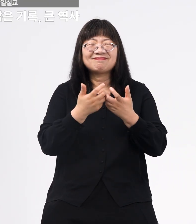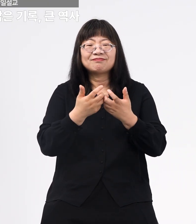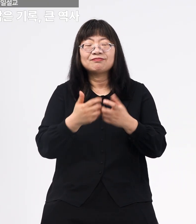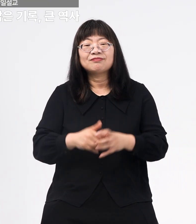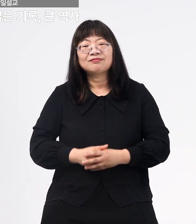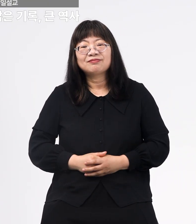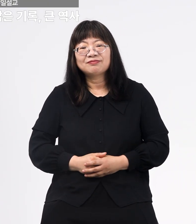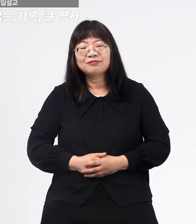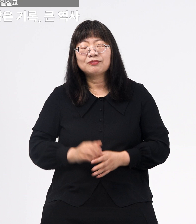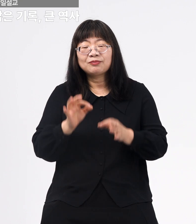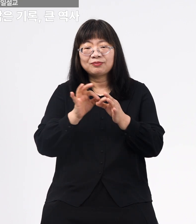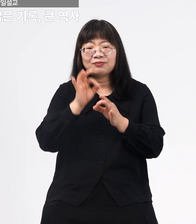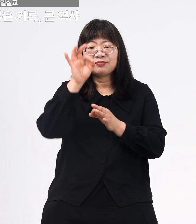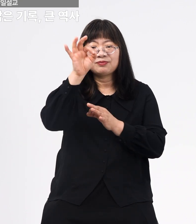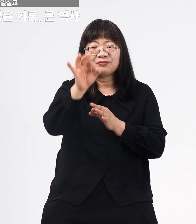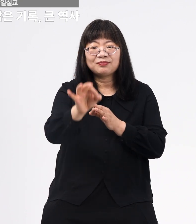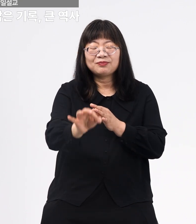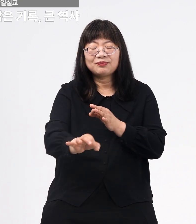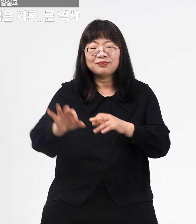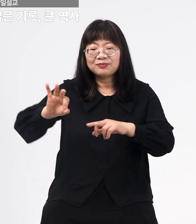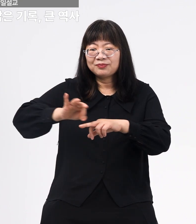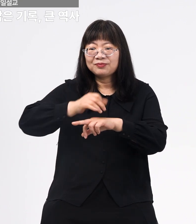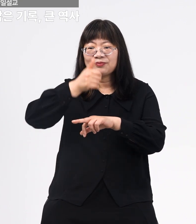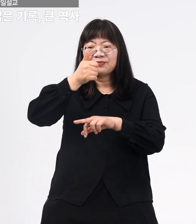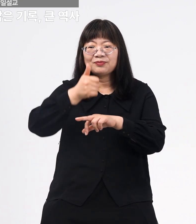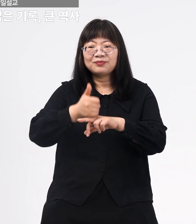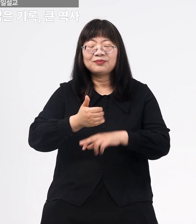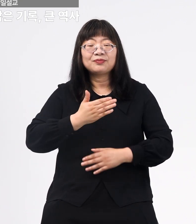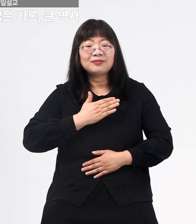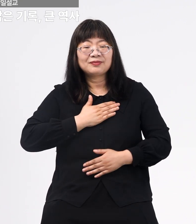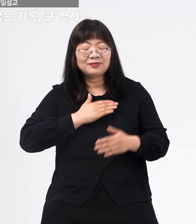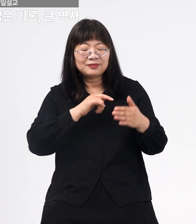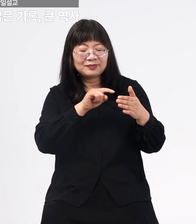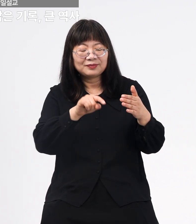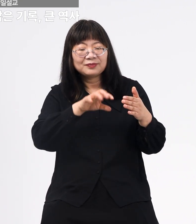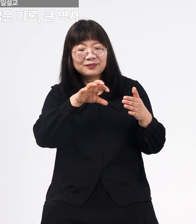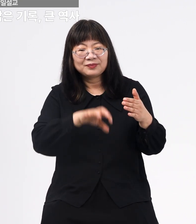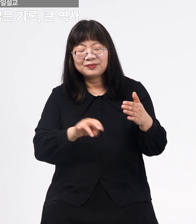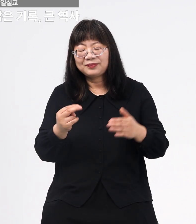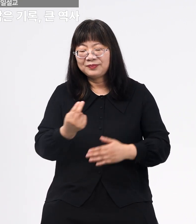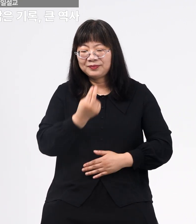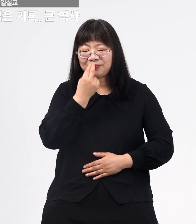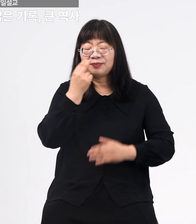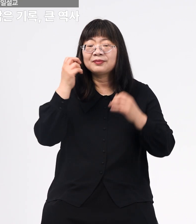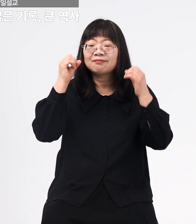충만하네. 영원한 왕 내 안에